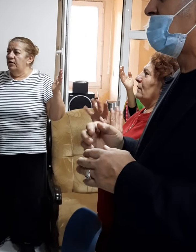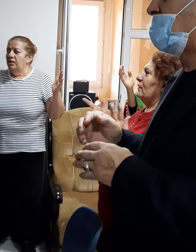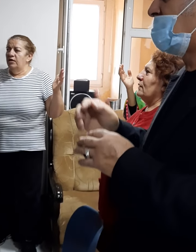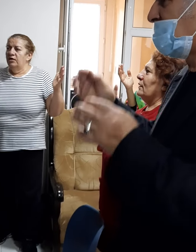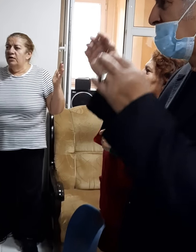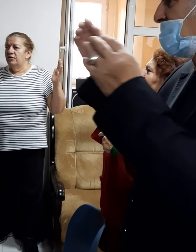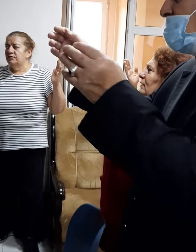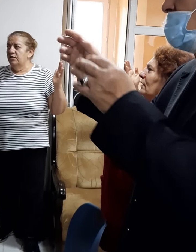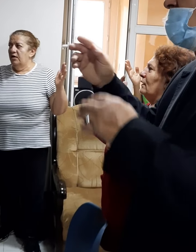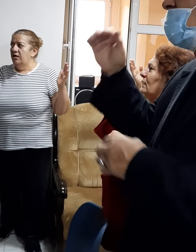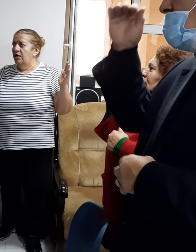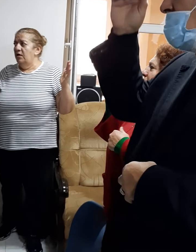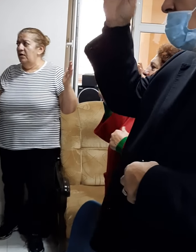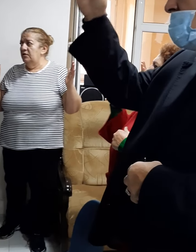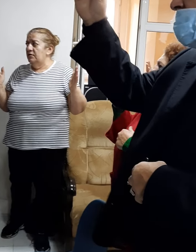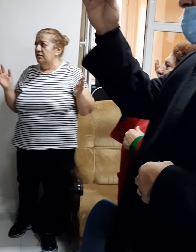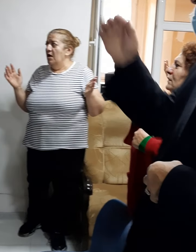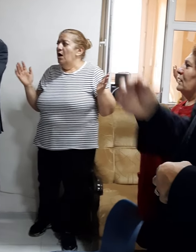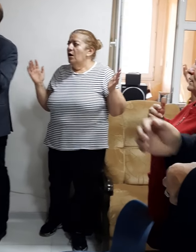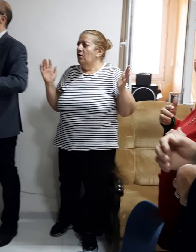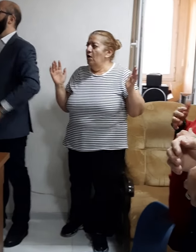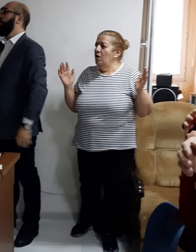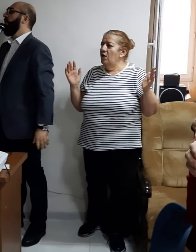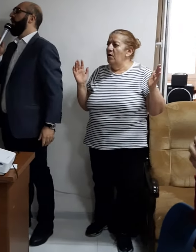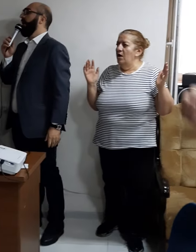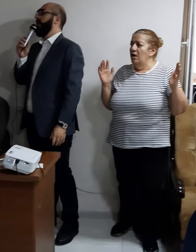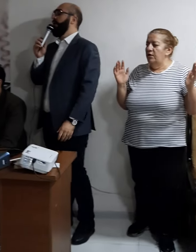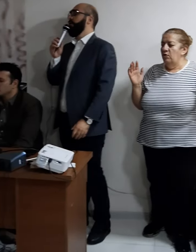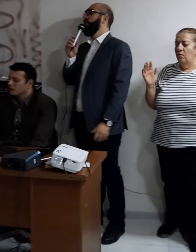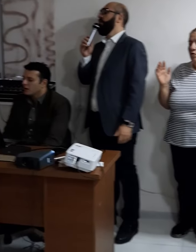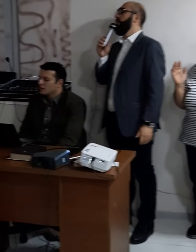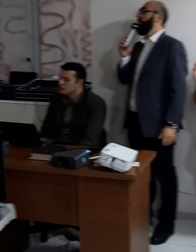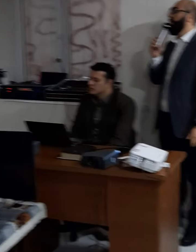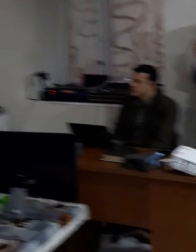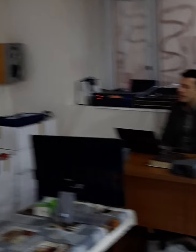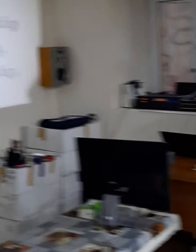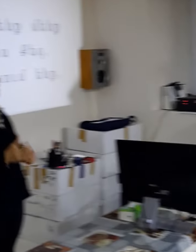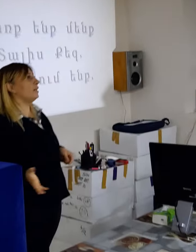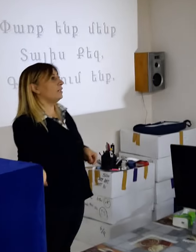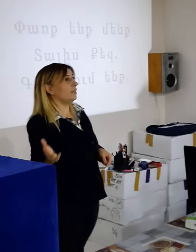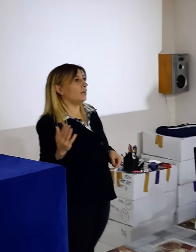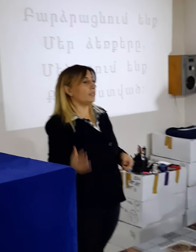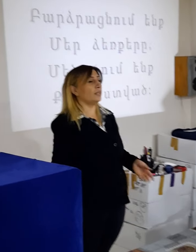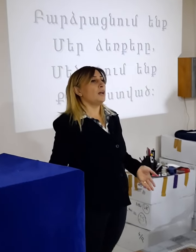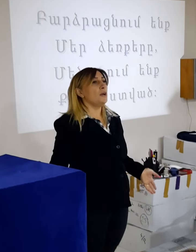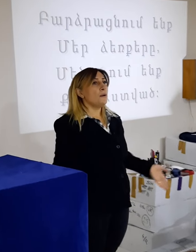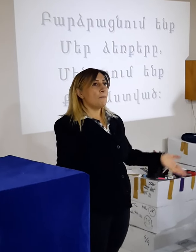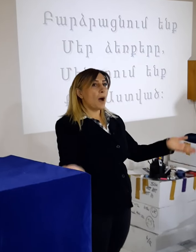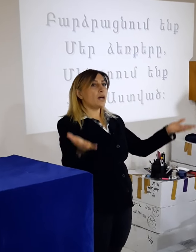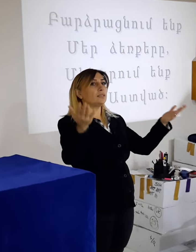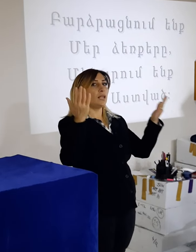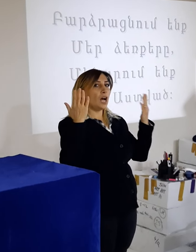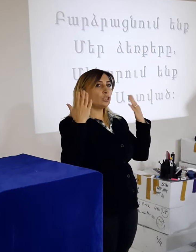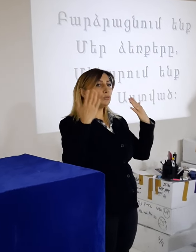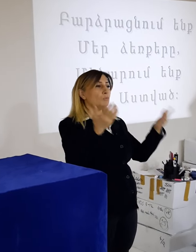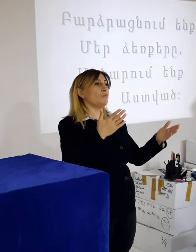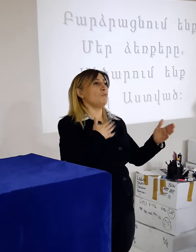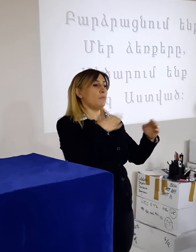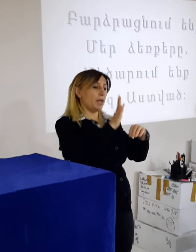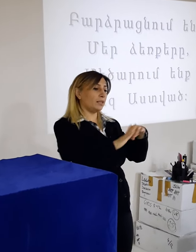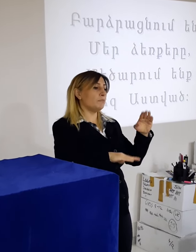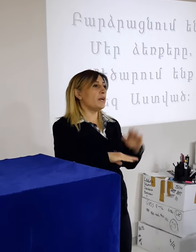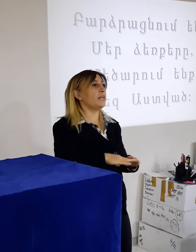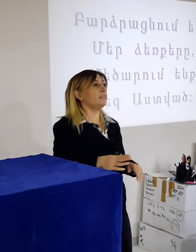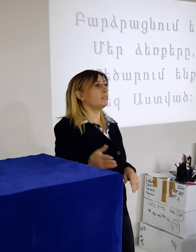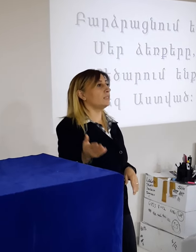մենք տալիս քեզ, դոհանում ենք,